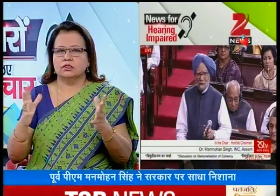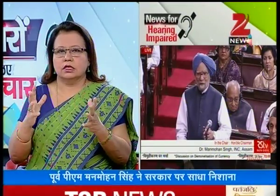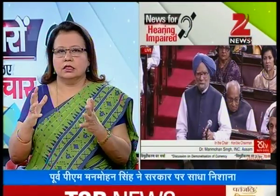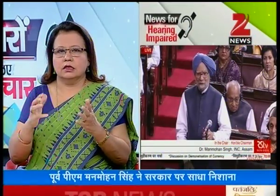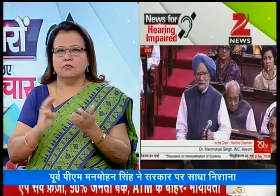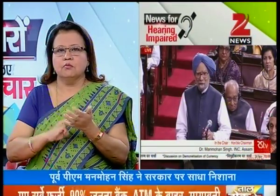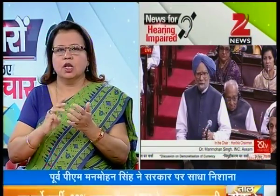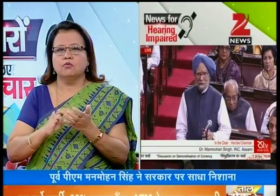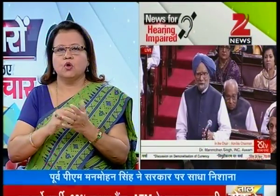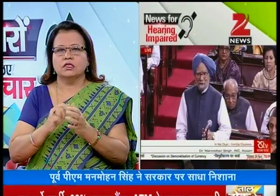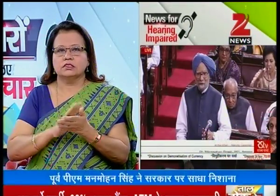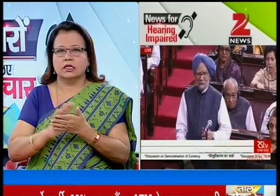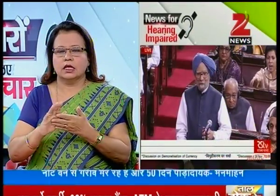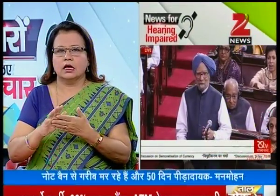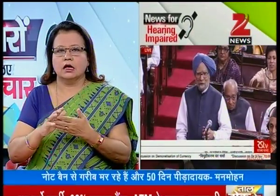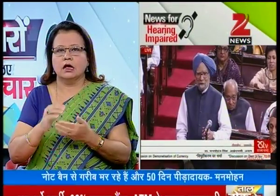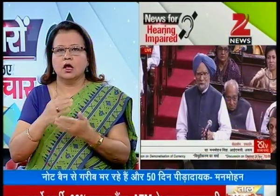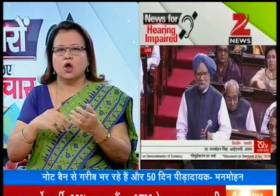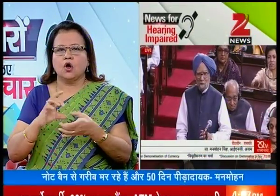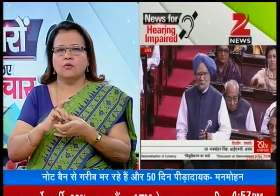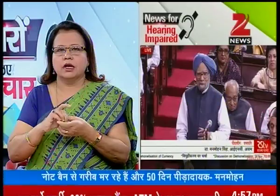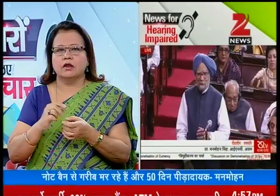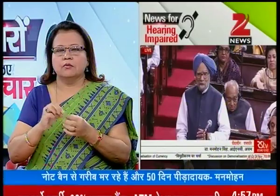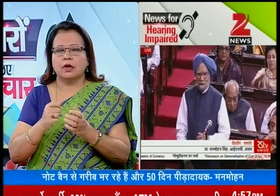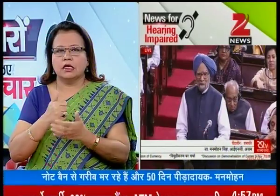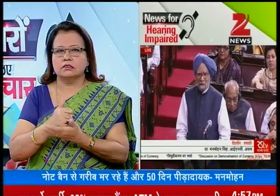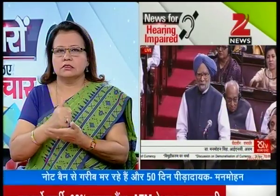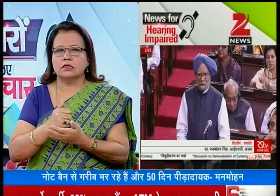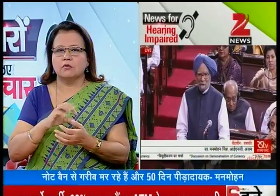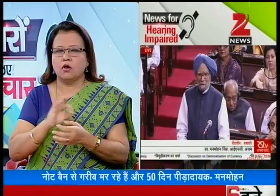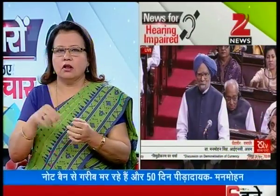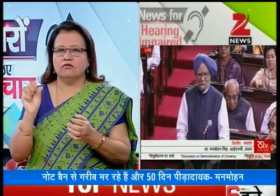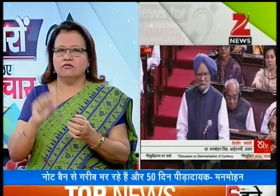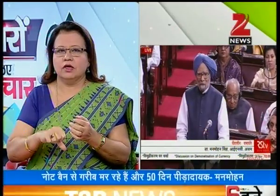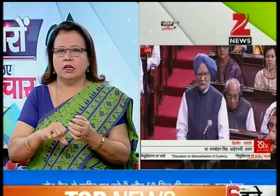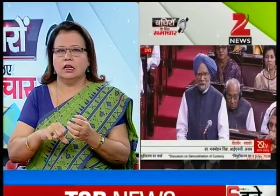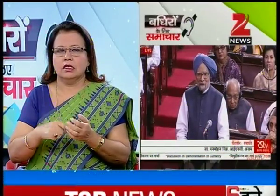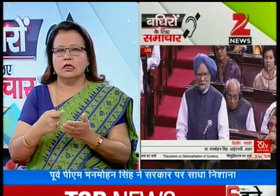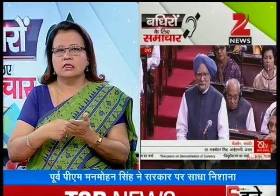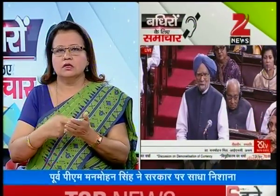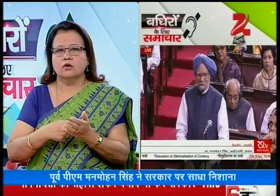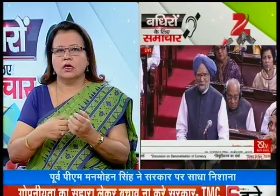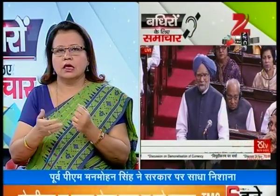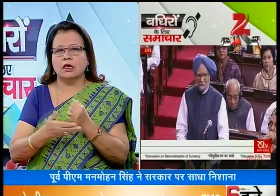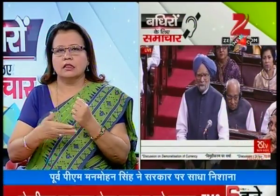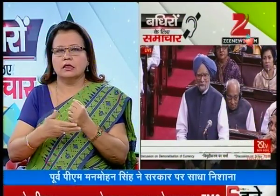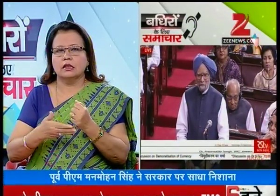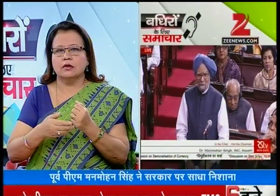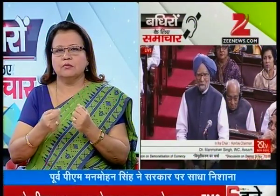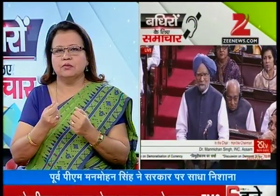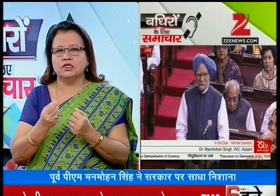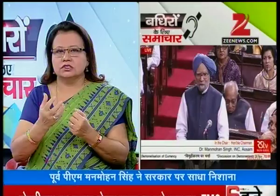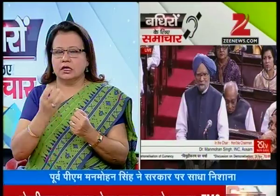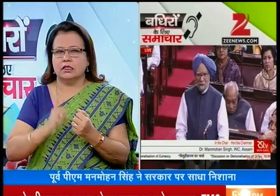बहुत ज्यादा है मनमोहन सिंह के मुताबिक कोऑपरेटिव बैंक सिस्टम पूरी तरह से फेल हो गया है किसानों को खेती के